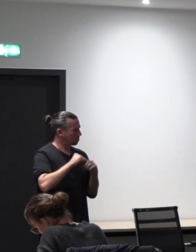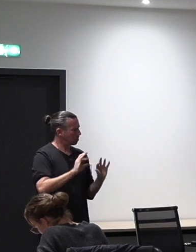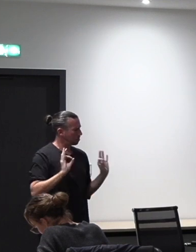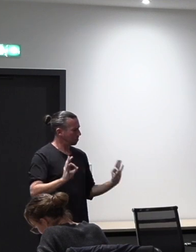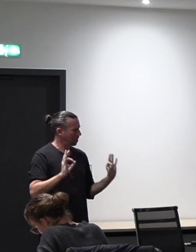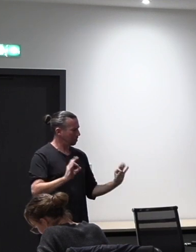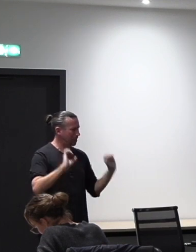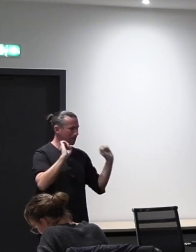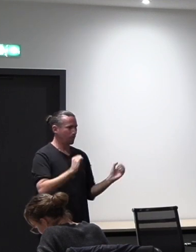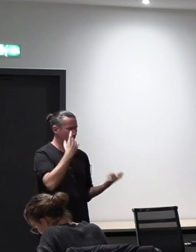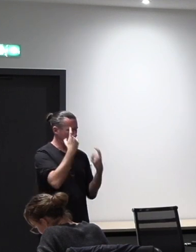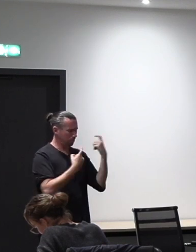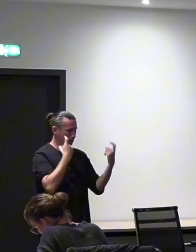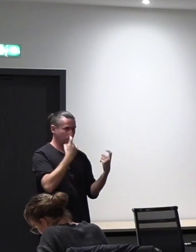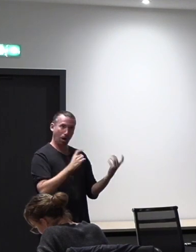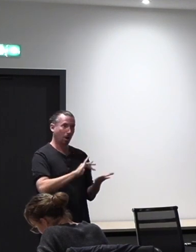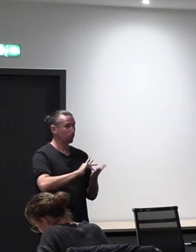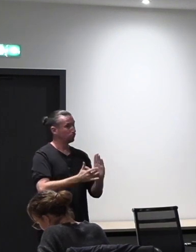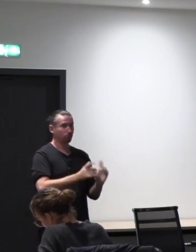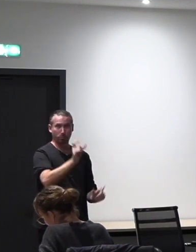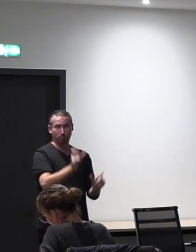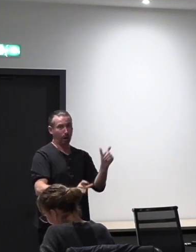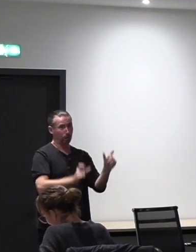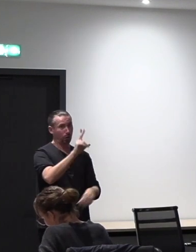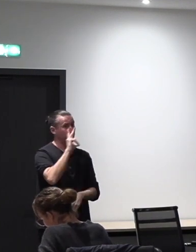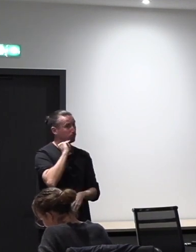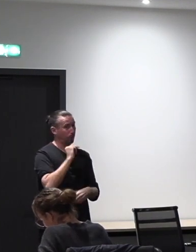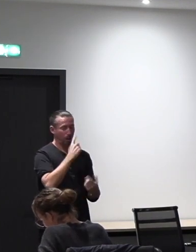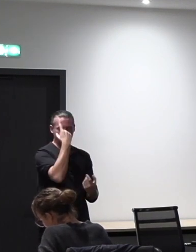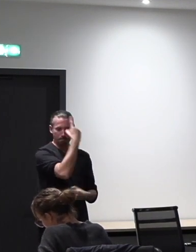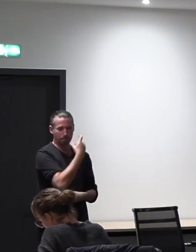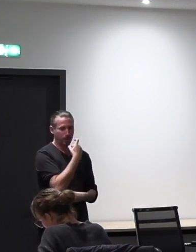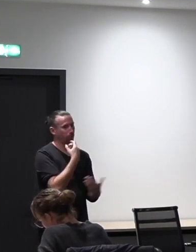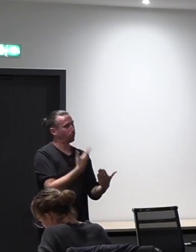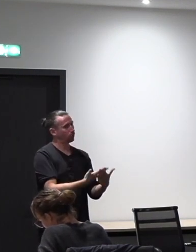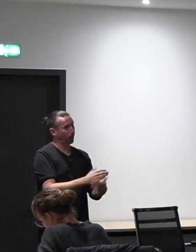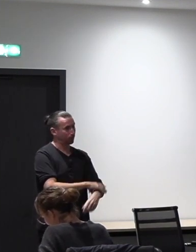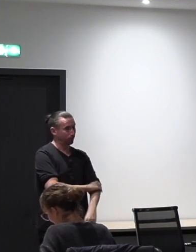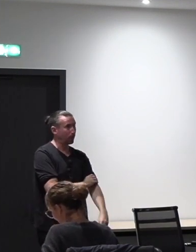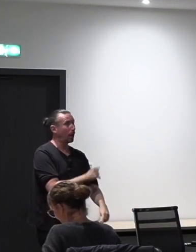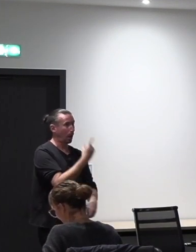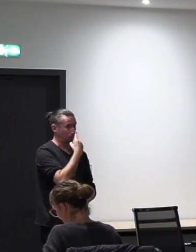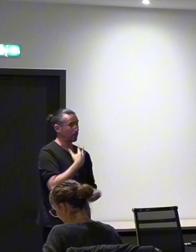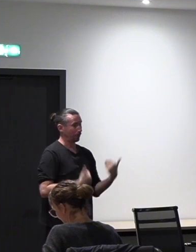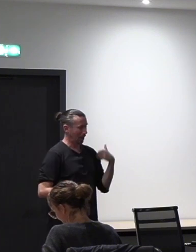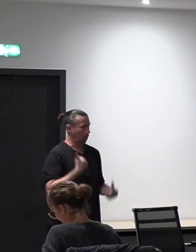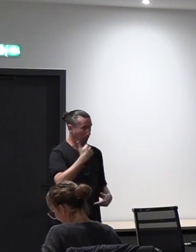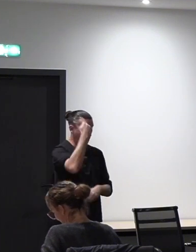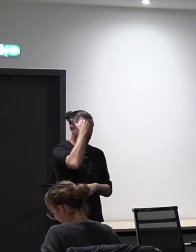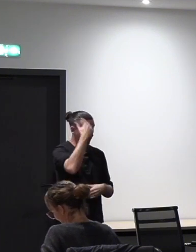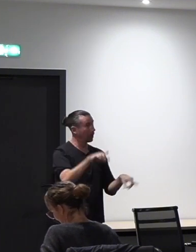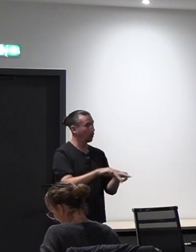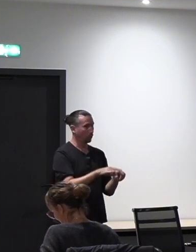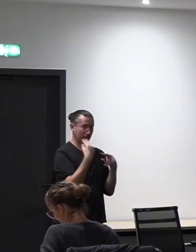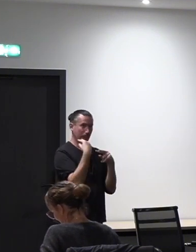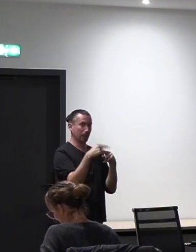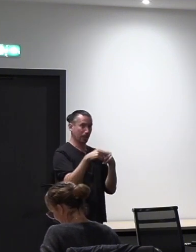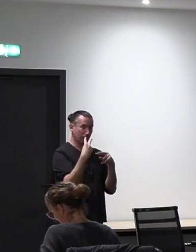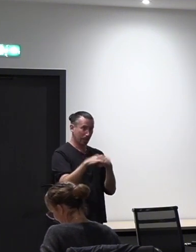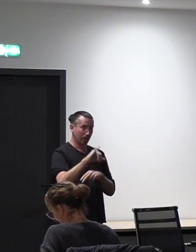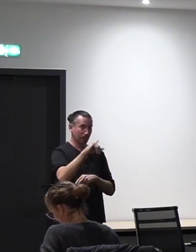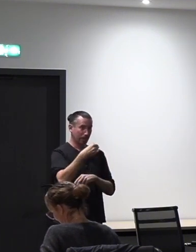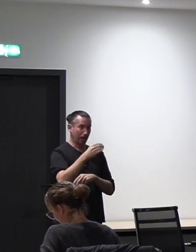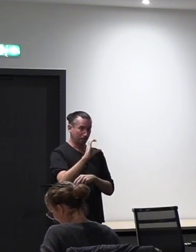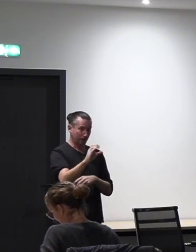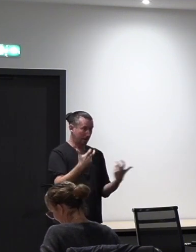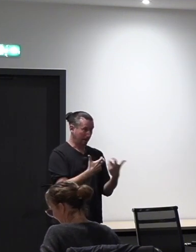mais tous les êtres humains, tous se posent la question, et sans doute même les handicapés mentaux, et même les autistes IMC comme ton